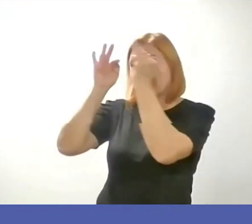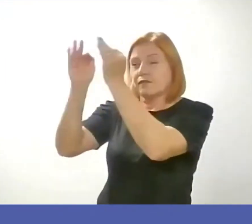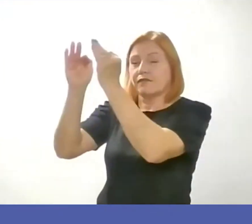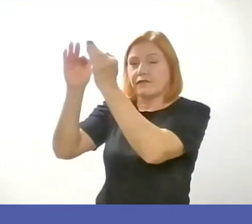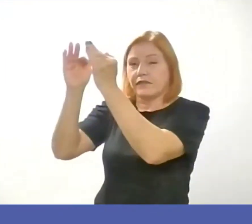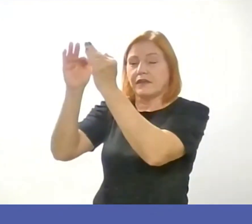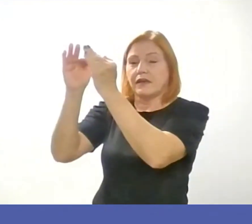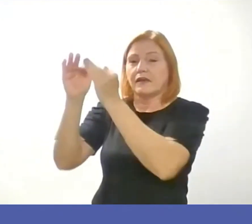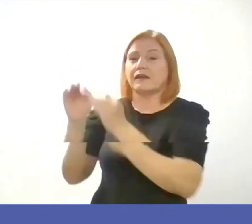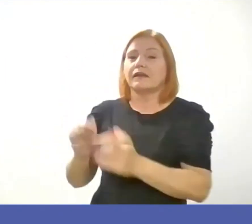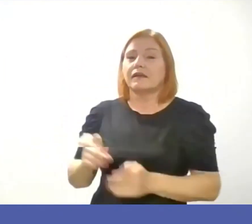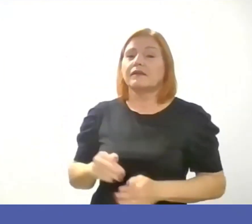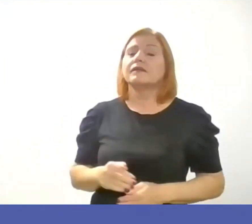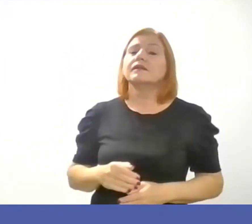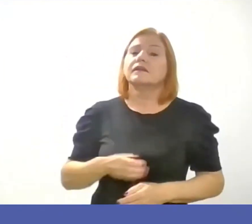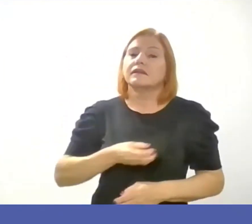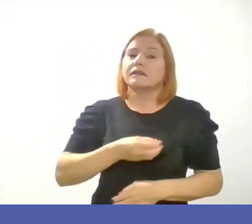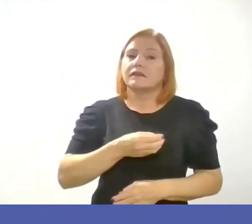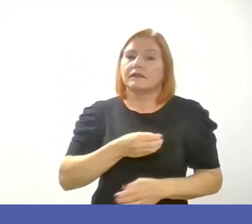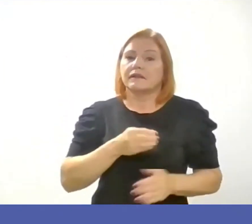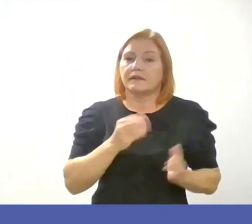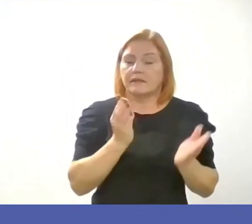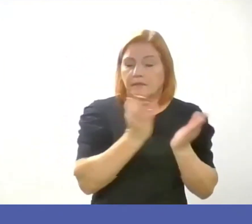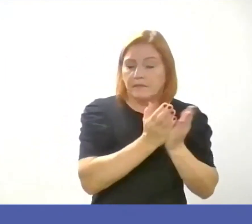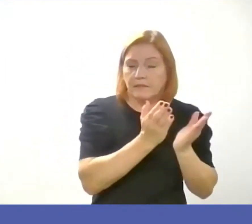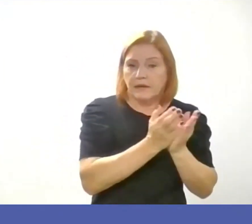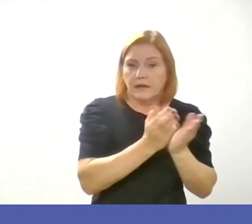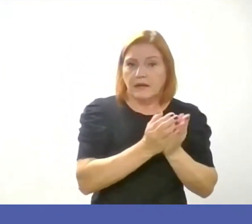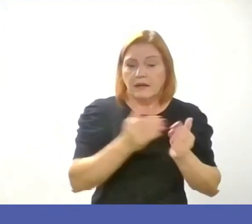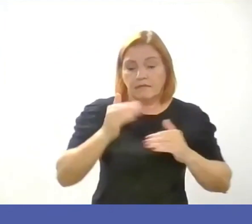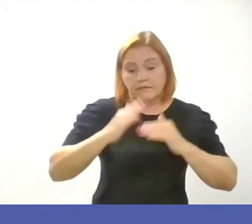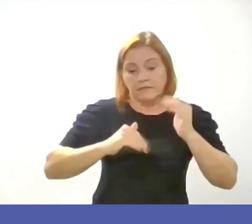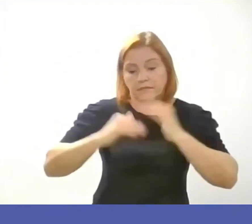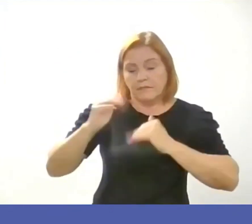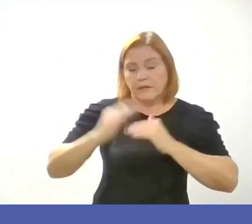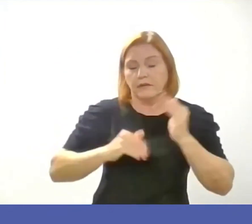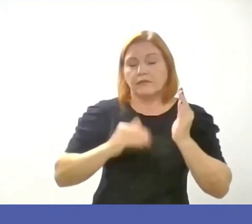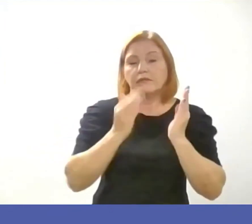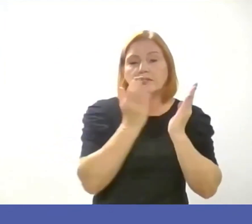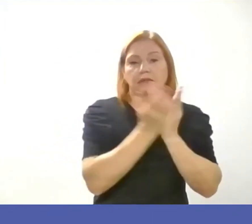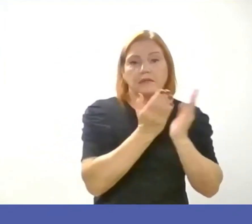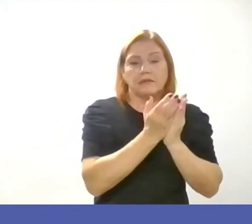palavra, negar a vida da alma.